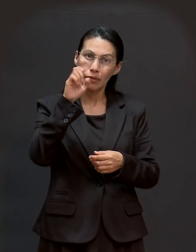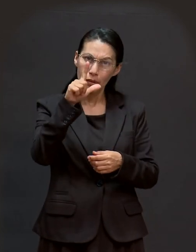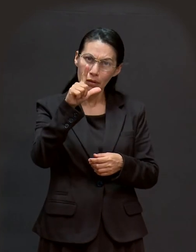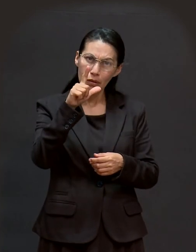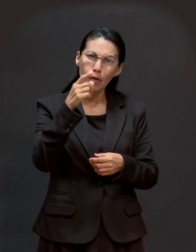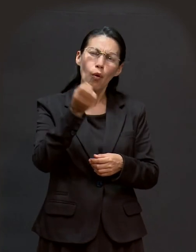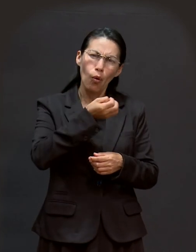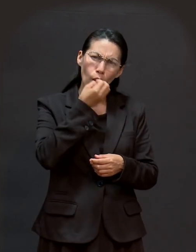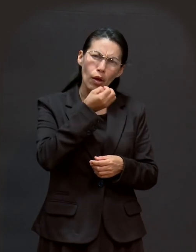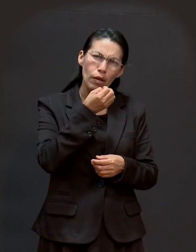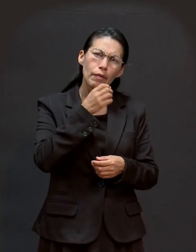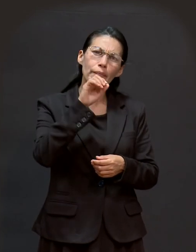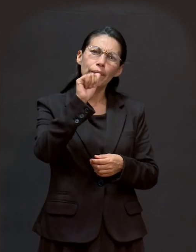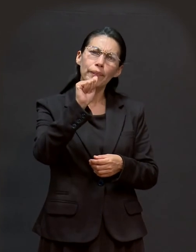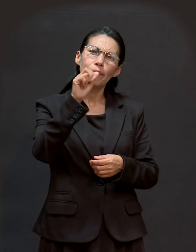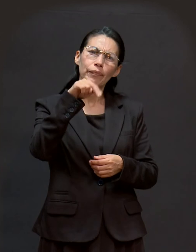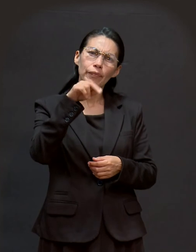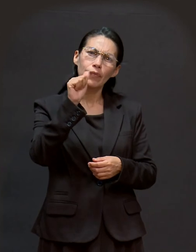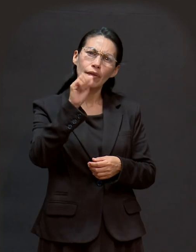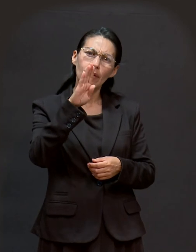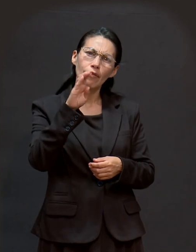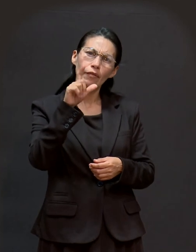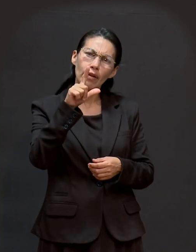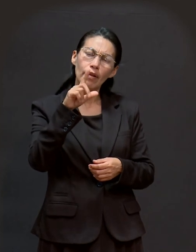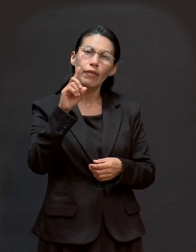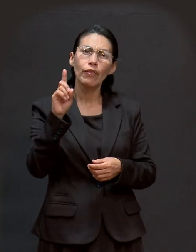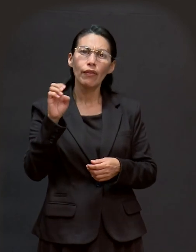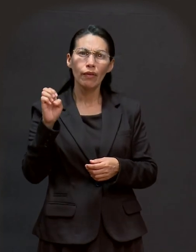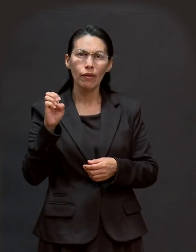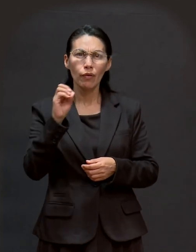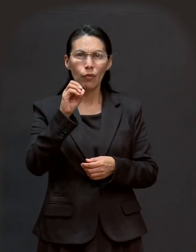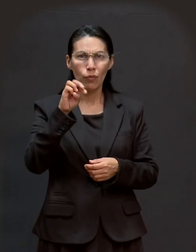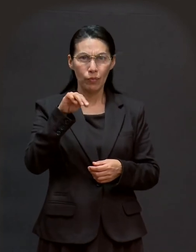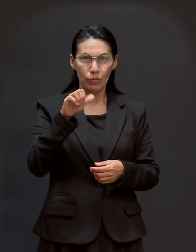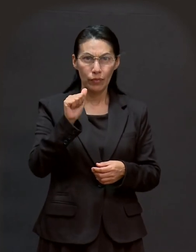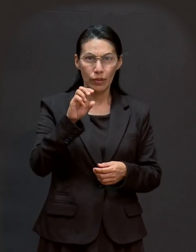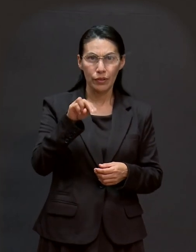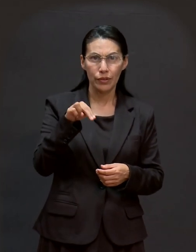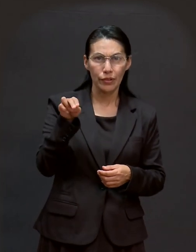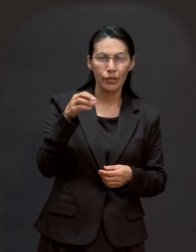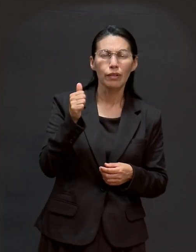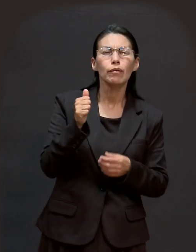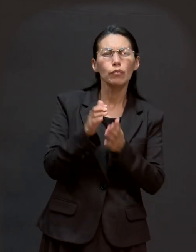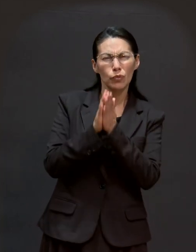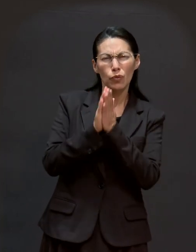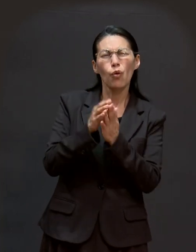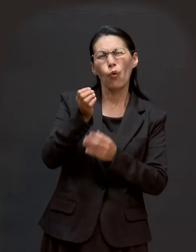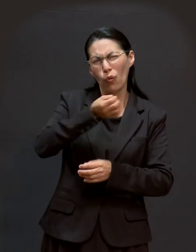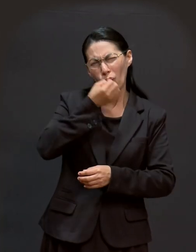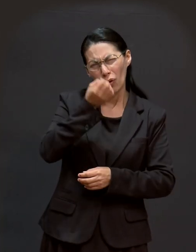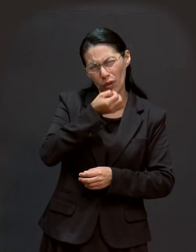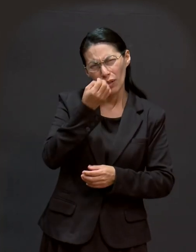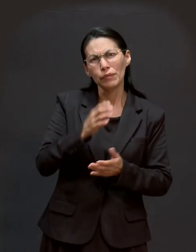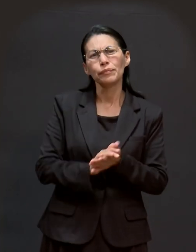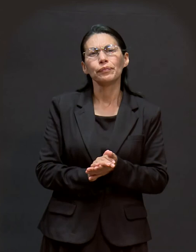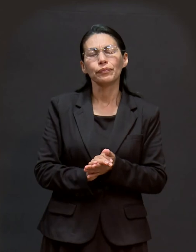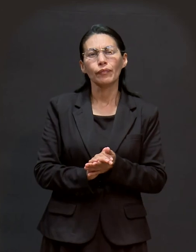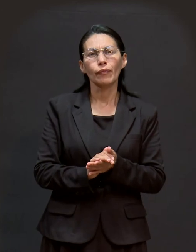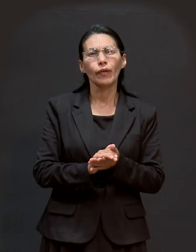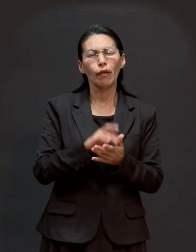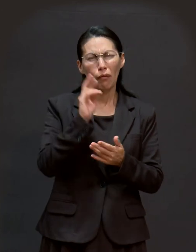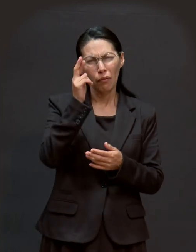ver de omaña así que no olvidemos orar por anabel y